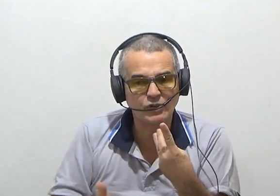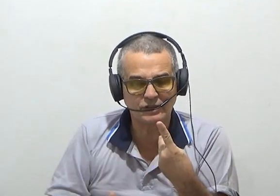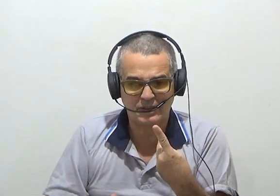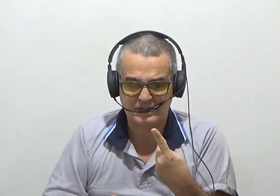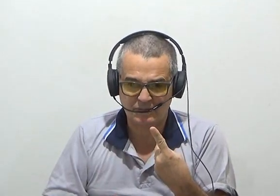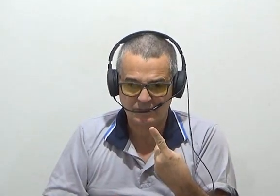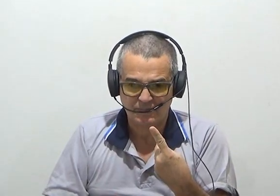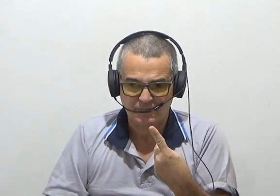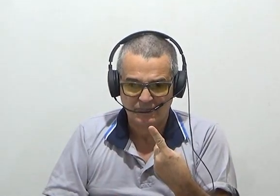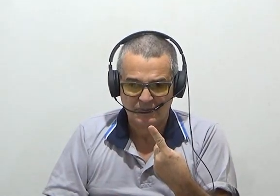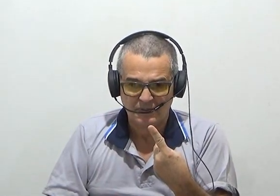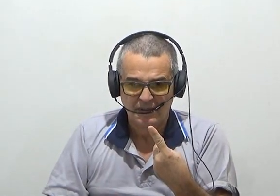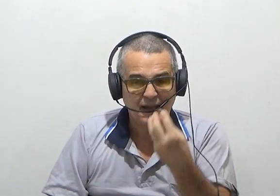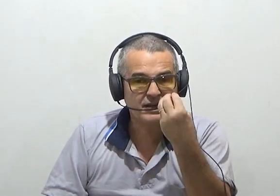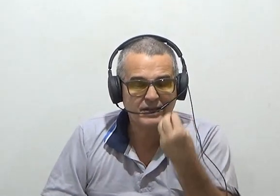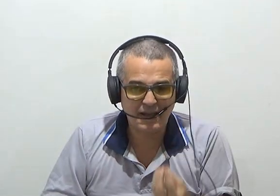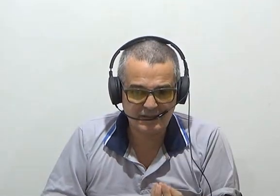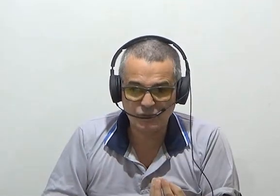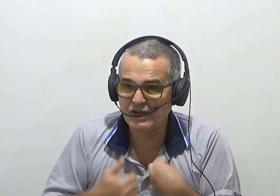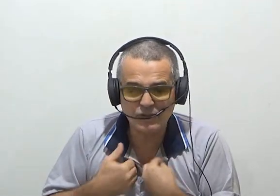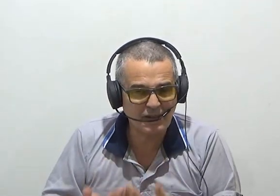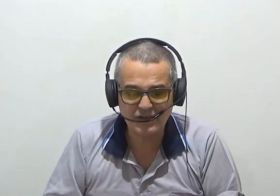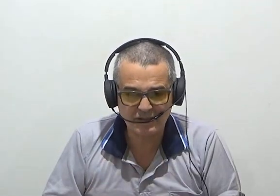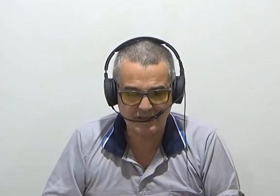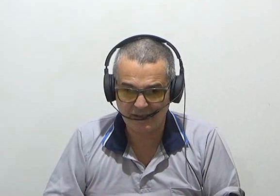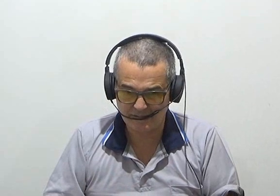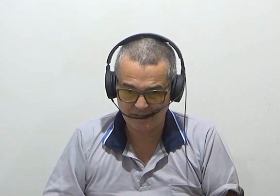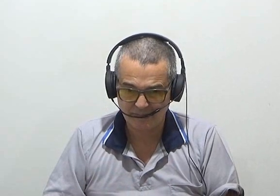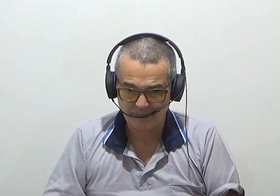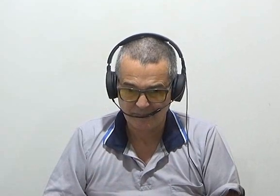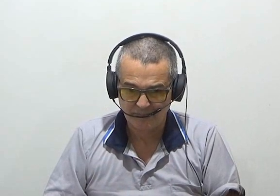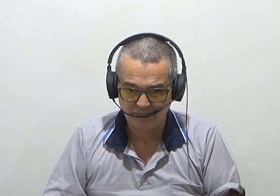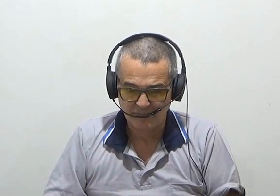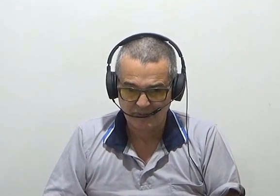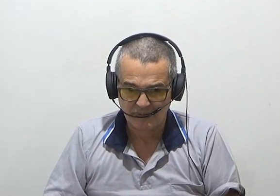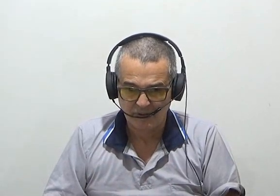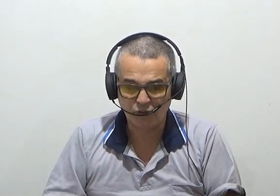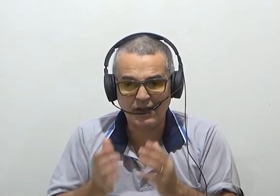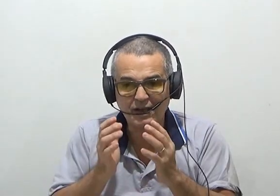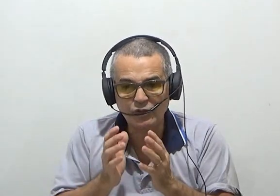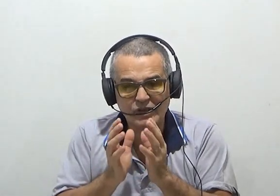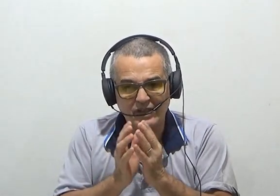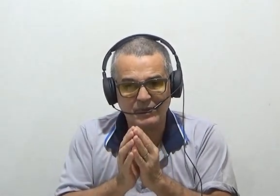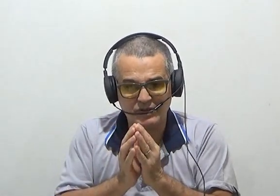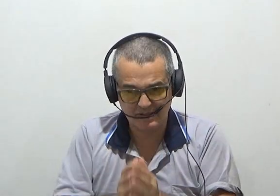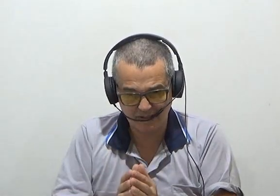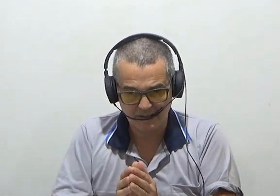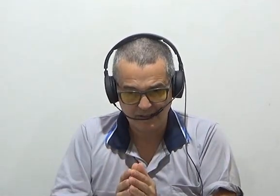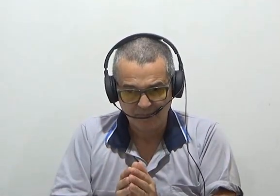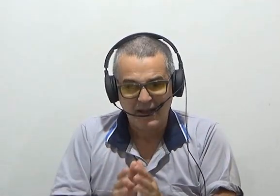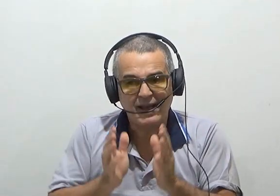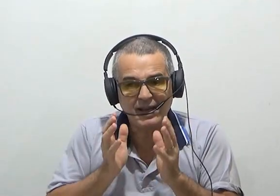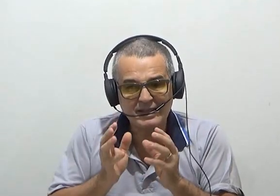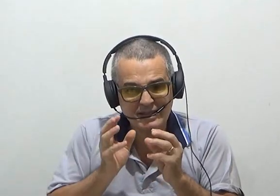desafiando a de curta duração. Ele esquece do jeito que a gente esquece. Eu estou querendo mostrar para